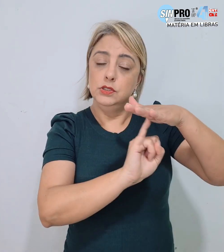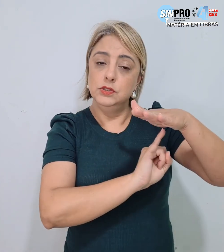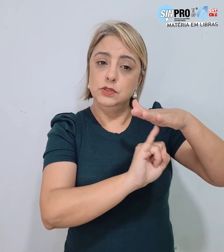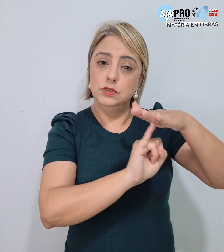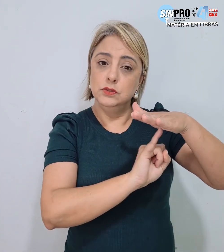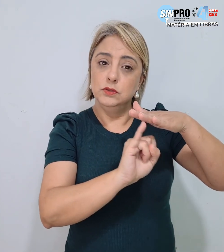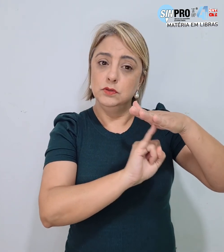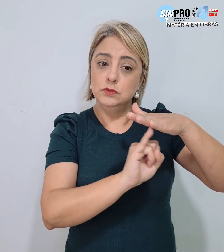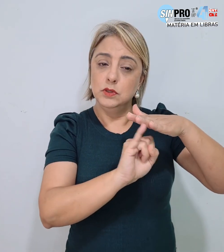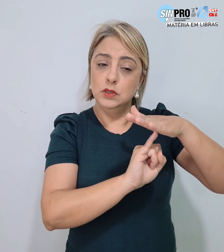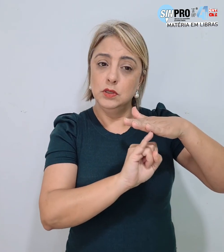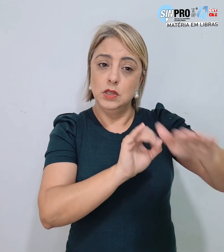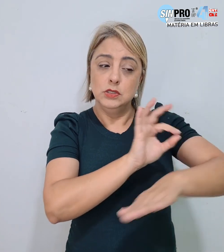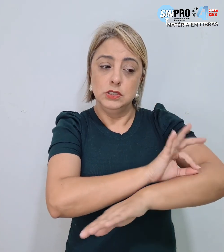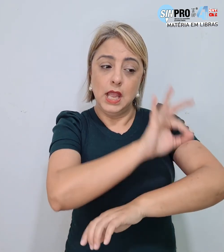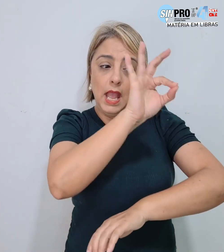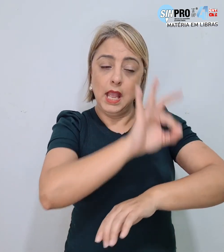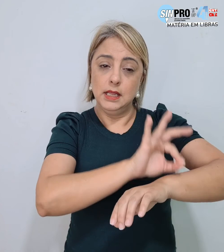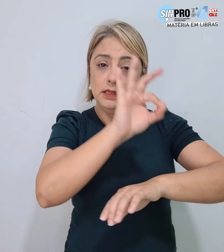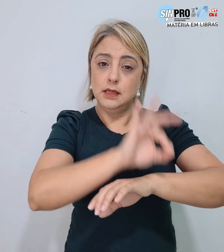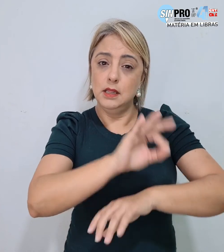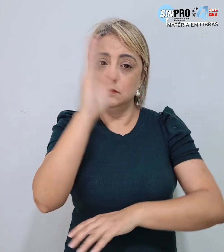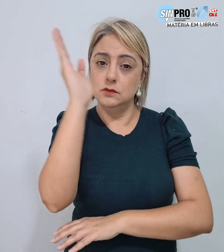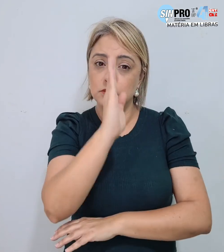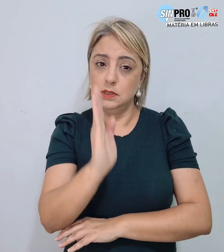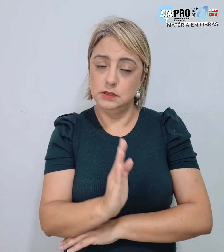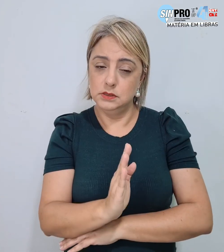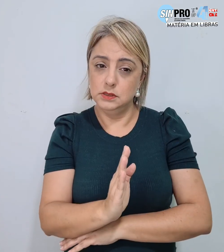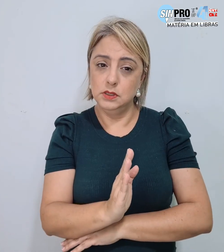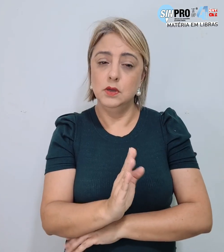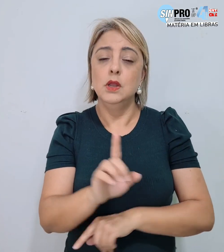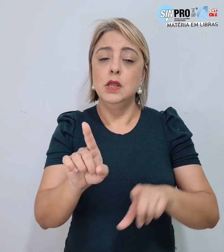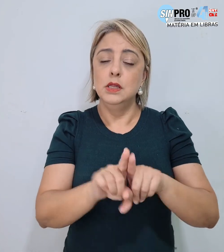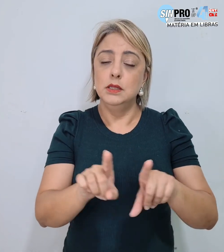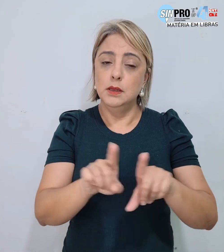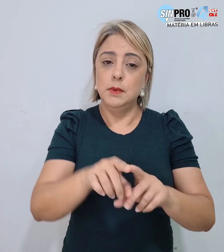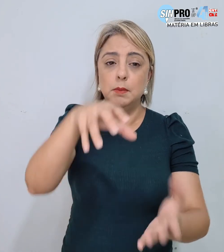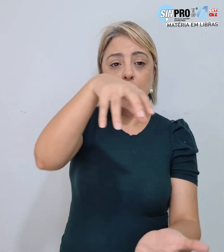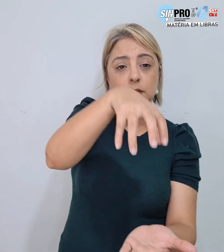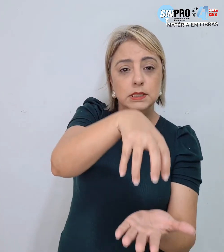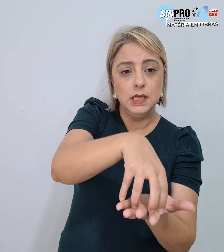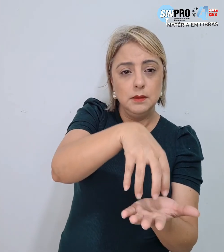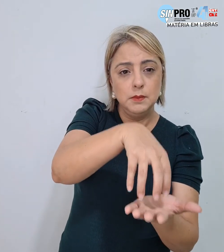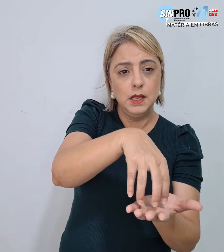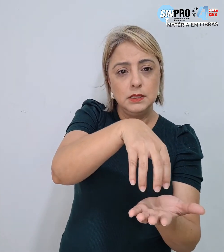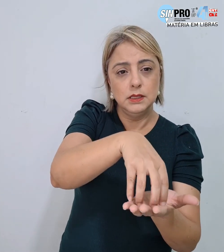de arquitetos do Brasil o e pelo departamento intersindical